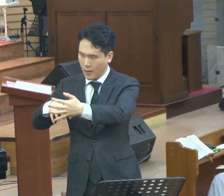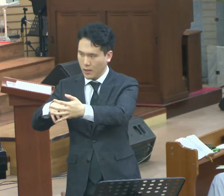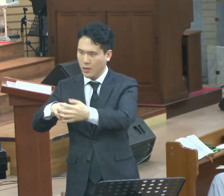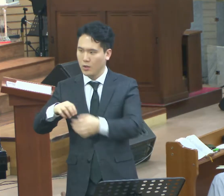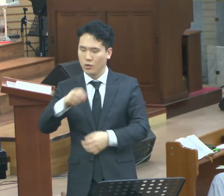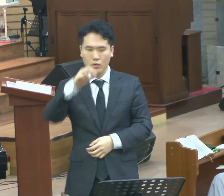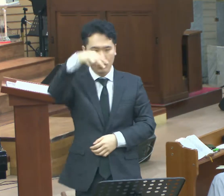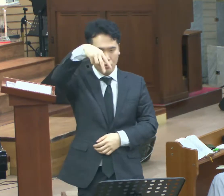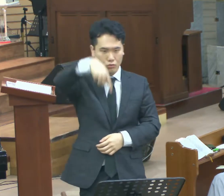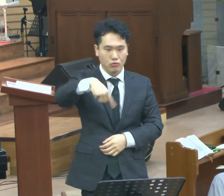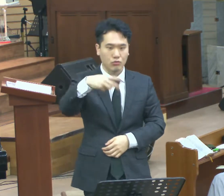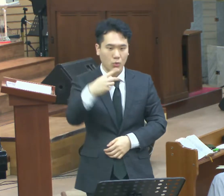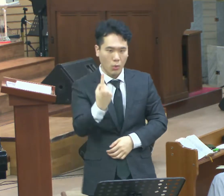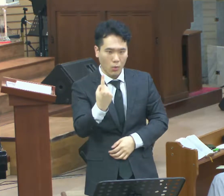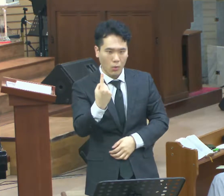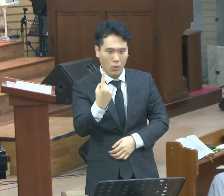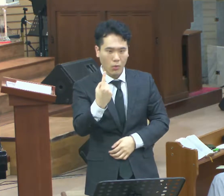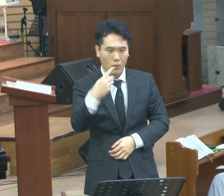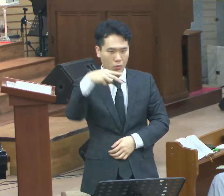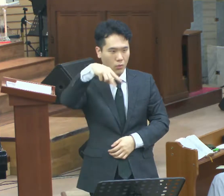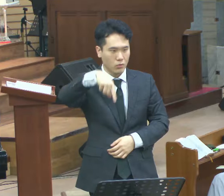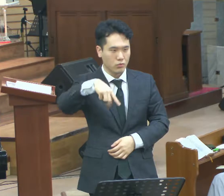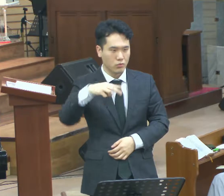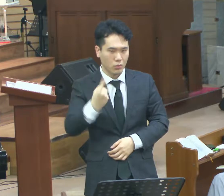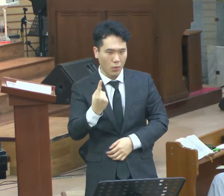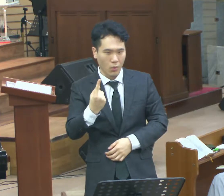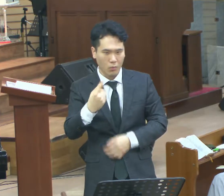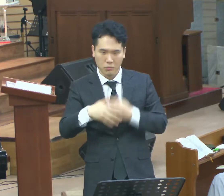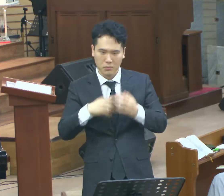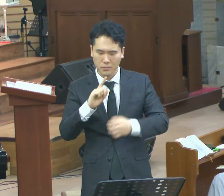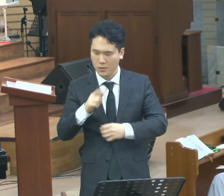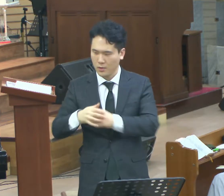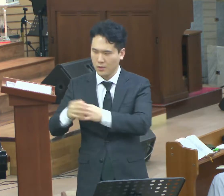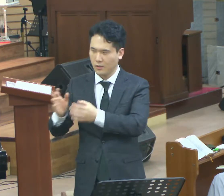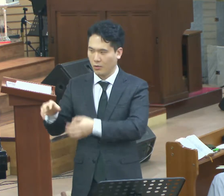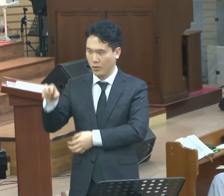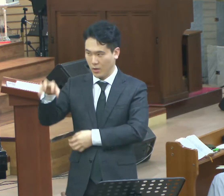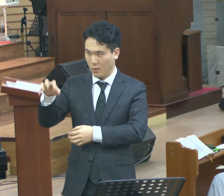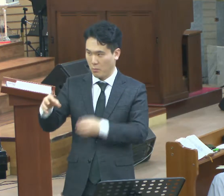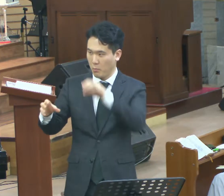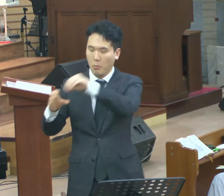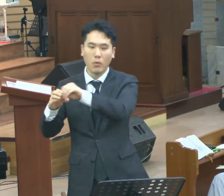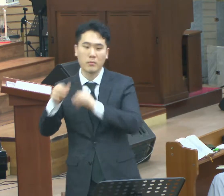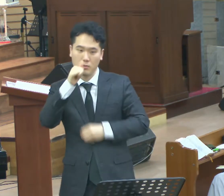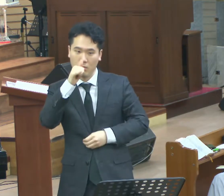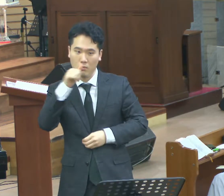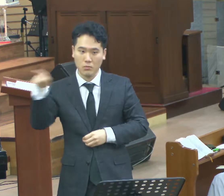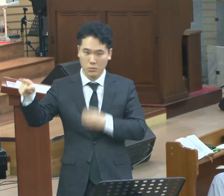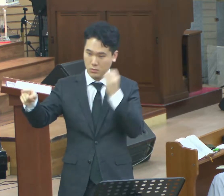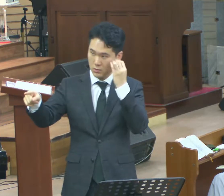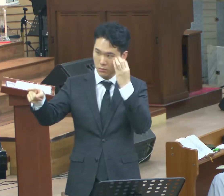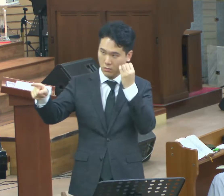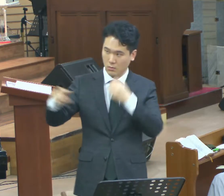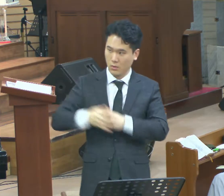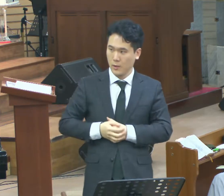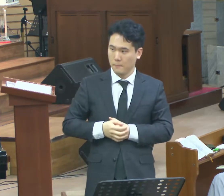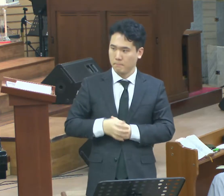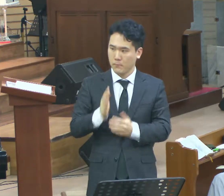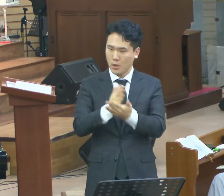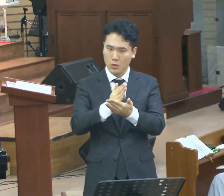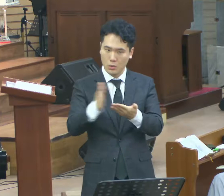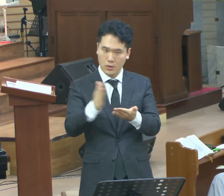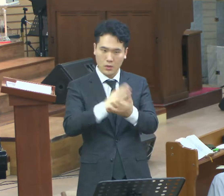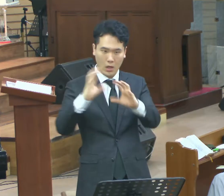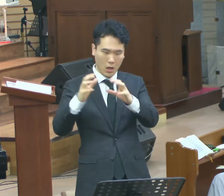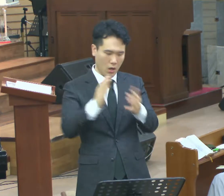그러니까 베를린이 수도로 하다 보니까 그 수도를 반을 나눠가지고요. 동독 수도, 서독 수도로 하는데